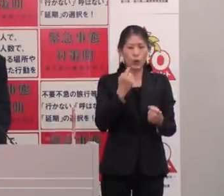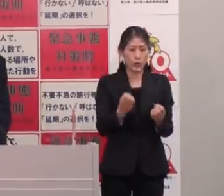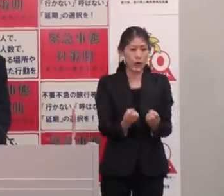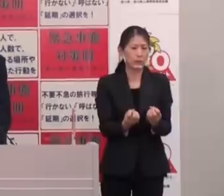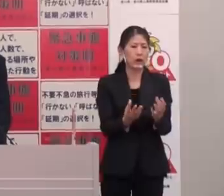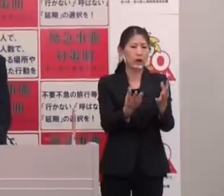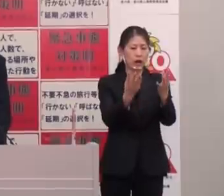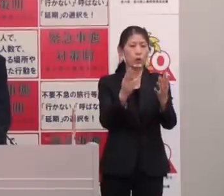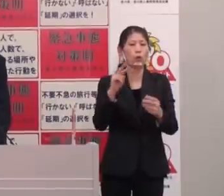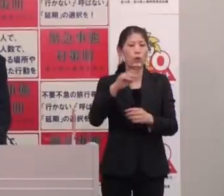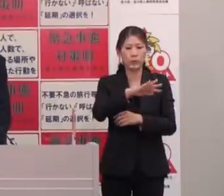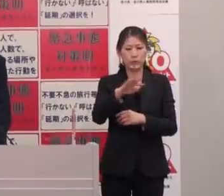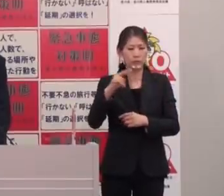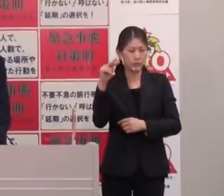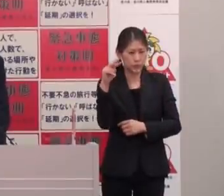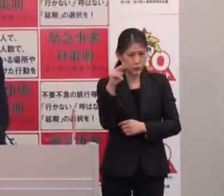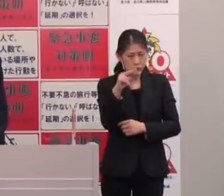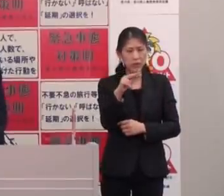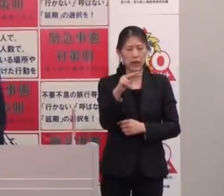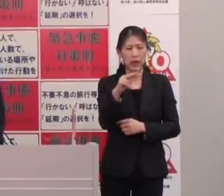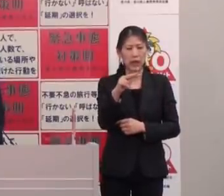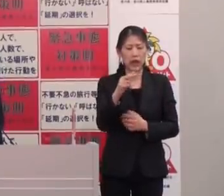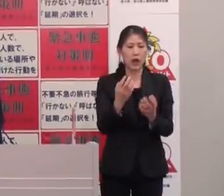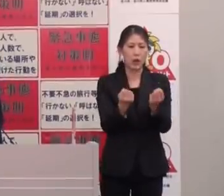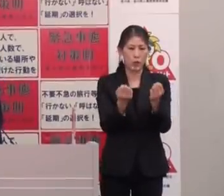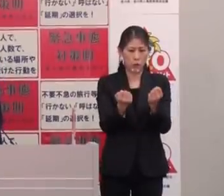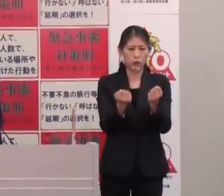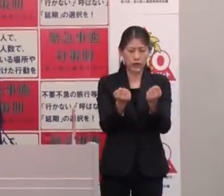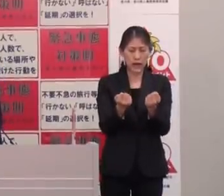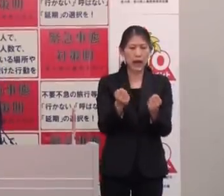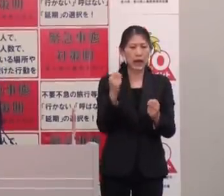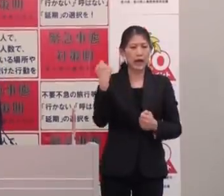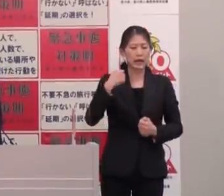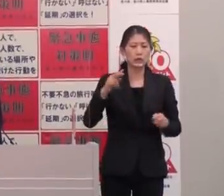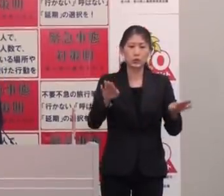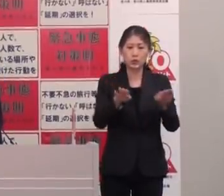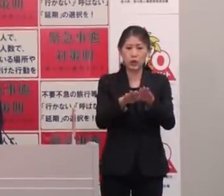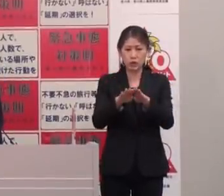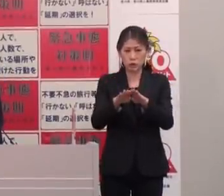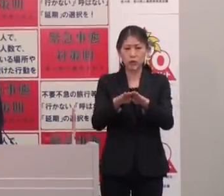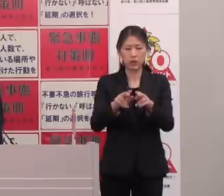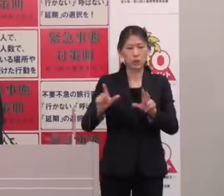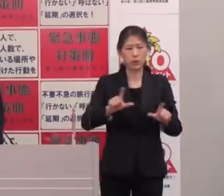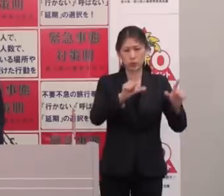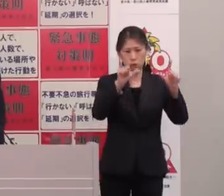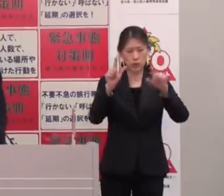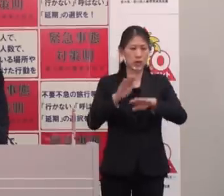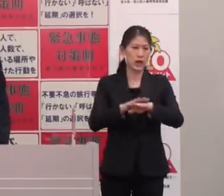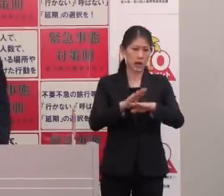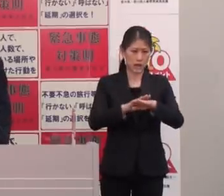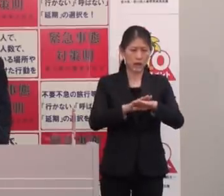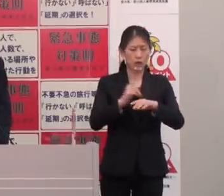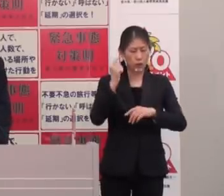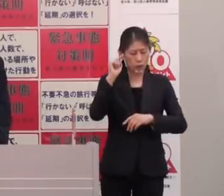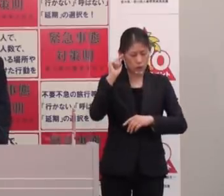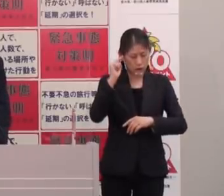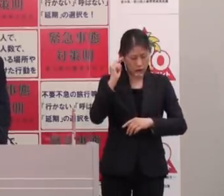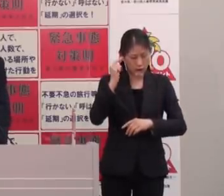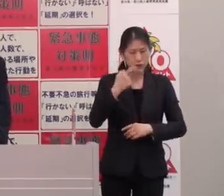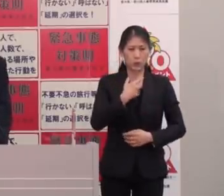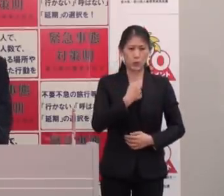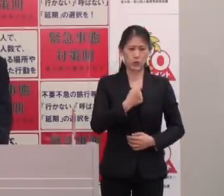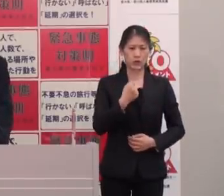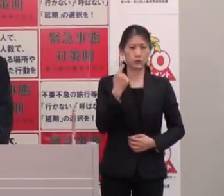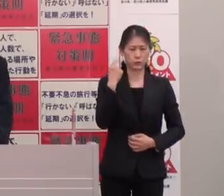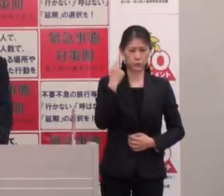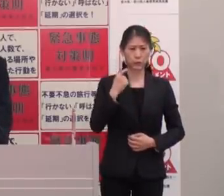状況を踏まえ、お盆夏休みの過ごし方について今一度お考えいただきたいと、 そのような機会にしていただきた